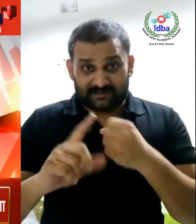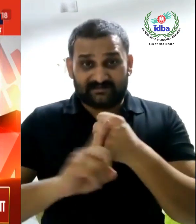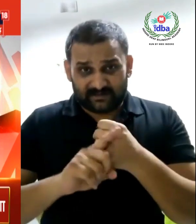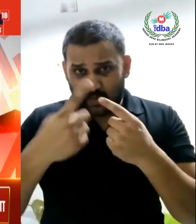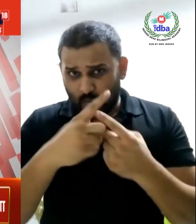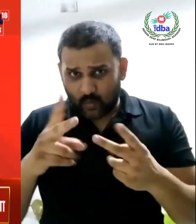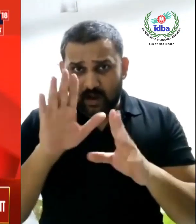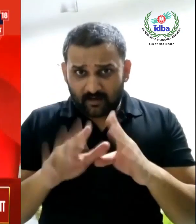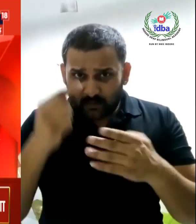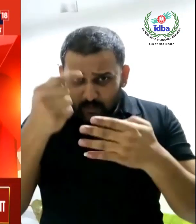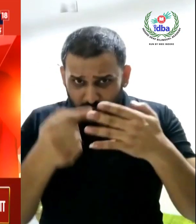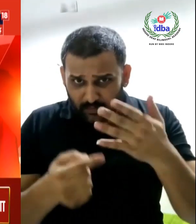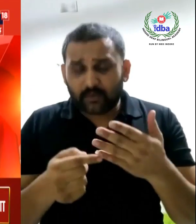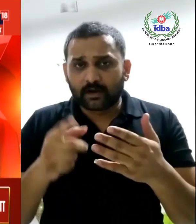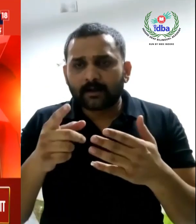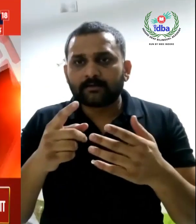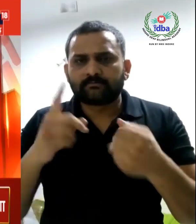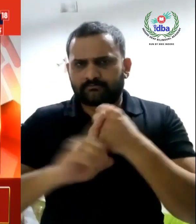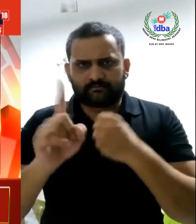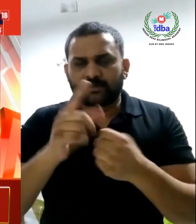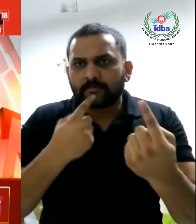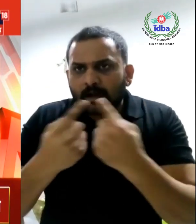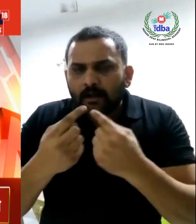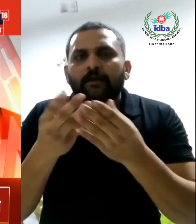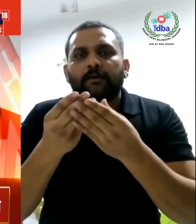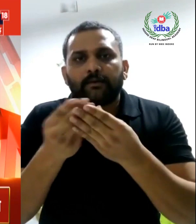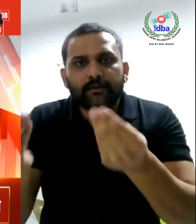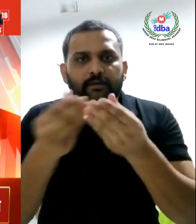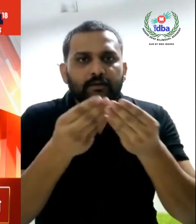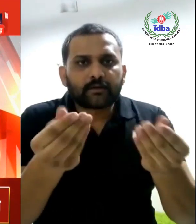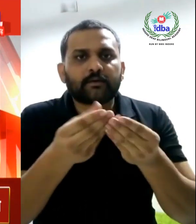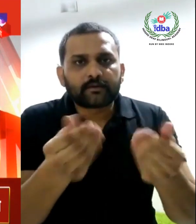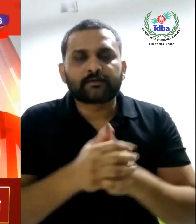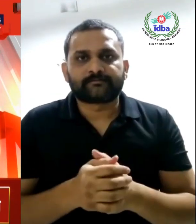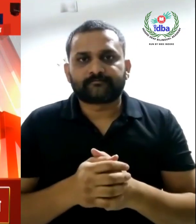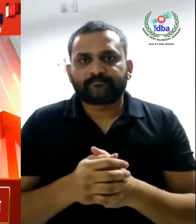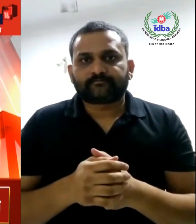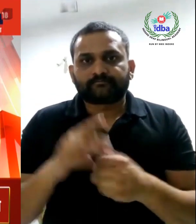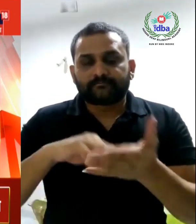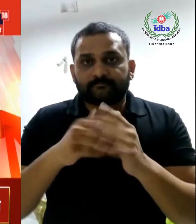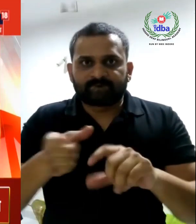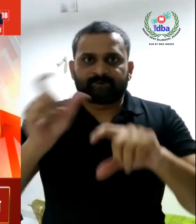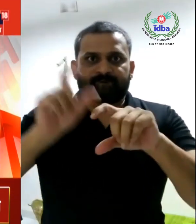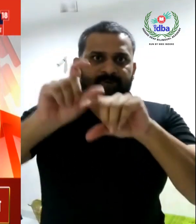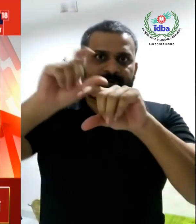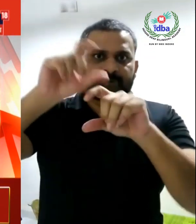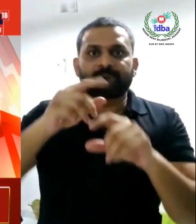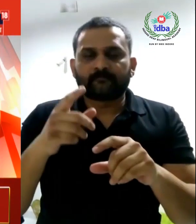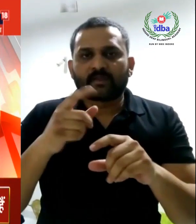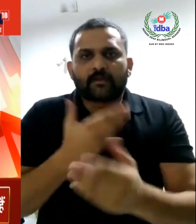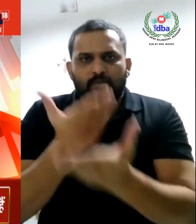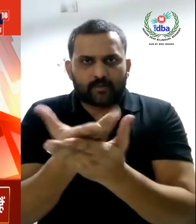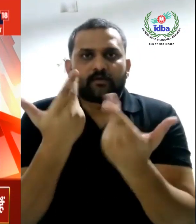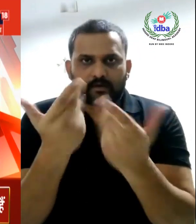का समझौते से निराकरण करने के लिए कंपाउंडिंग की व्यवस्था करने का